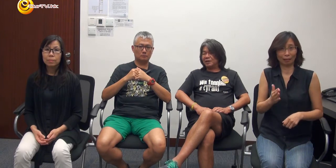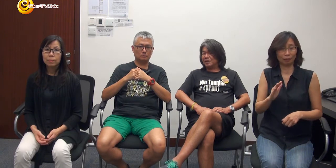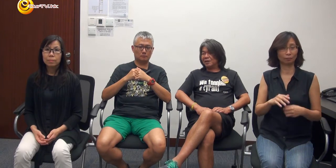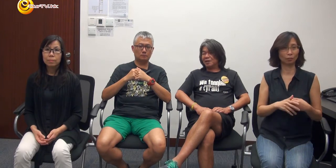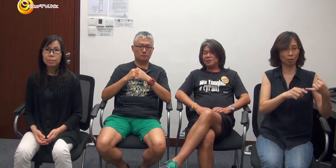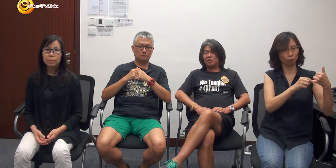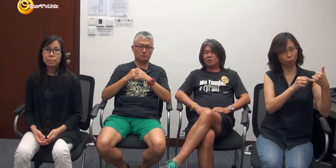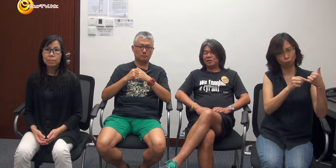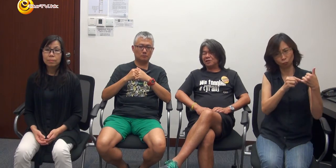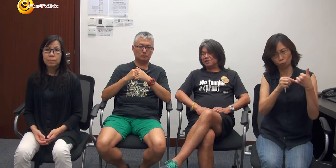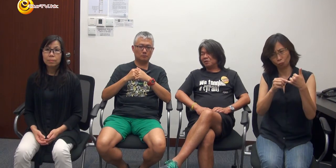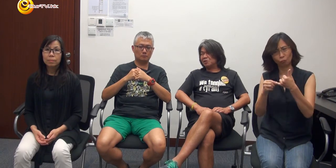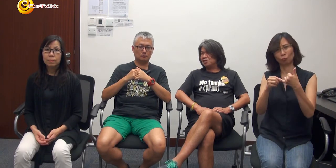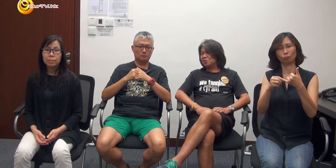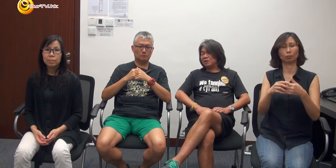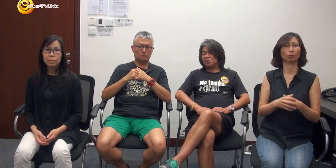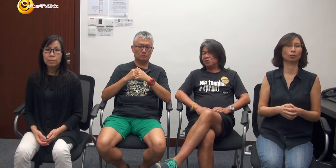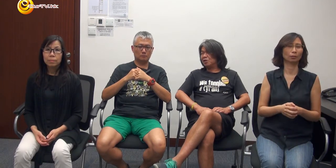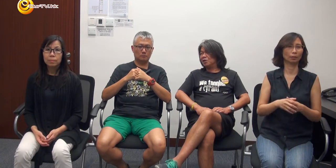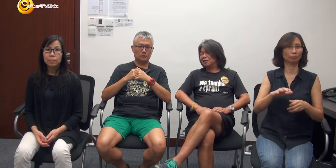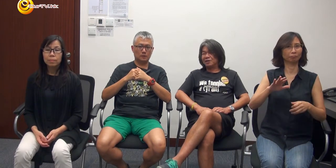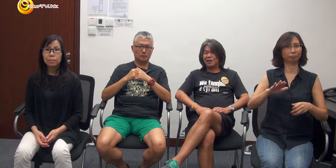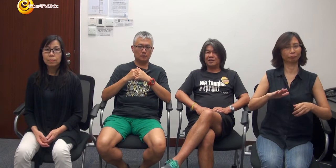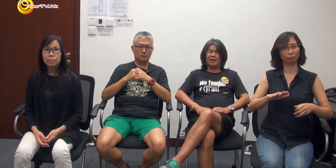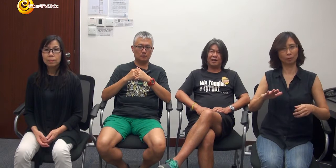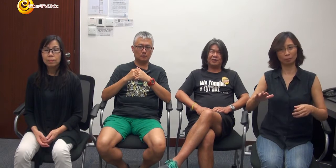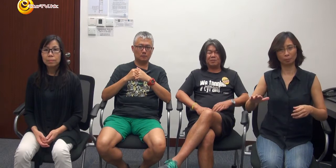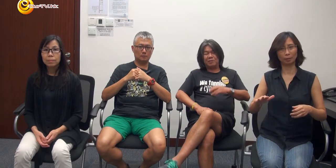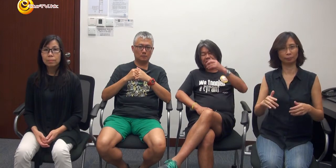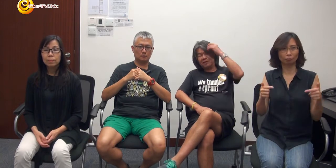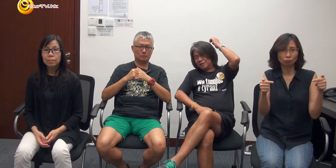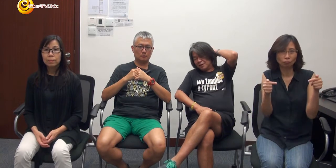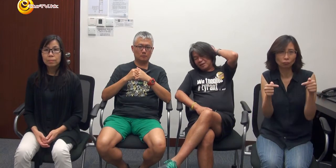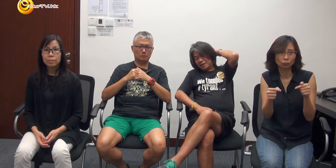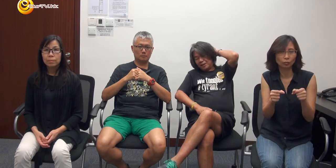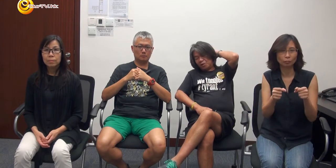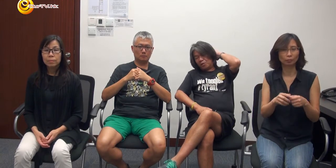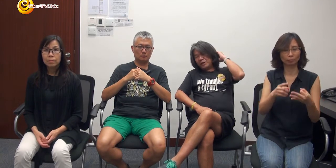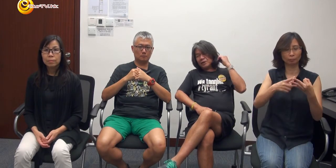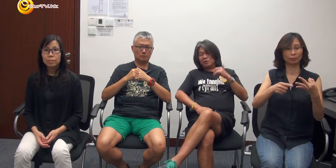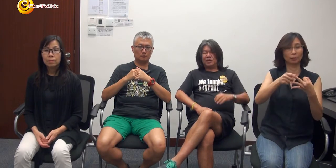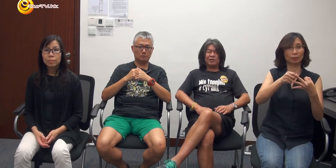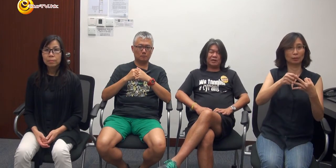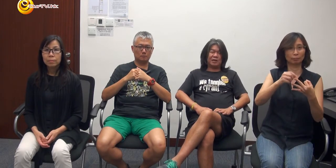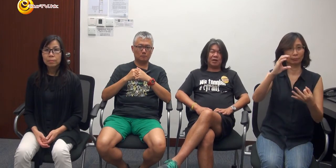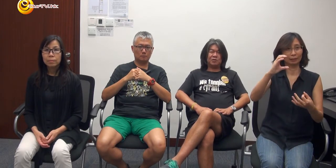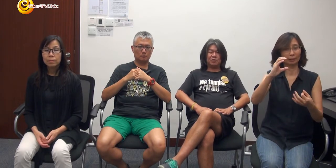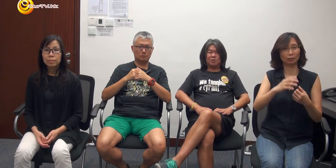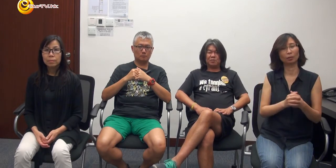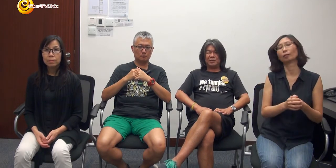忍啦，咁就即係温水煮蛙就煮咗佢。即係而家阿陳文敏嗰個位咧，就已經好似青蛙咁煮到五成